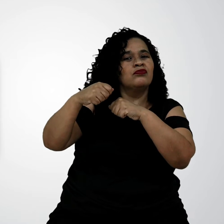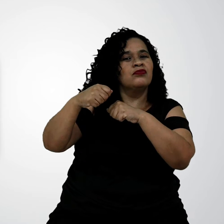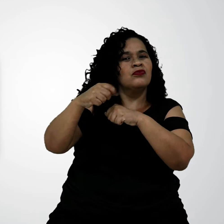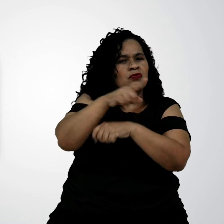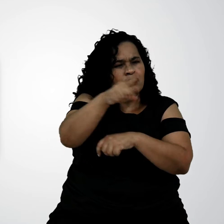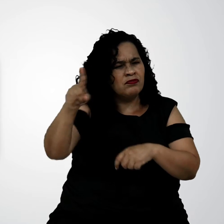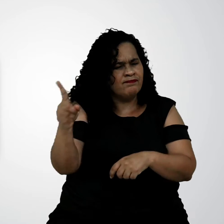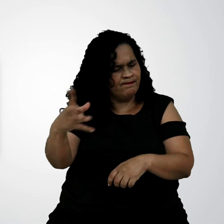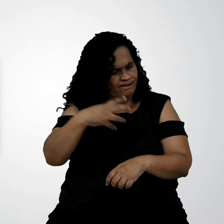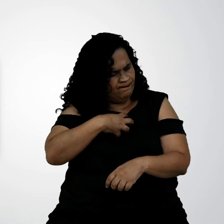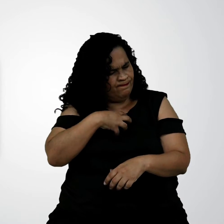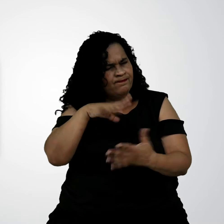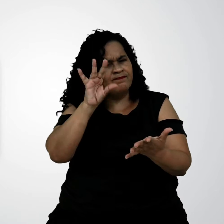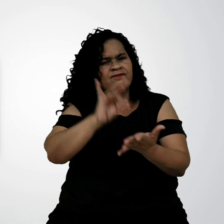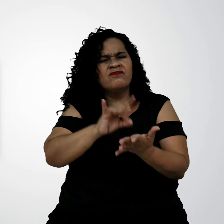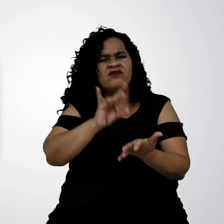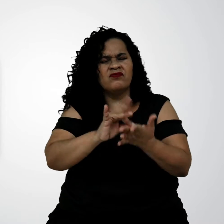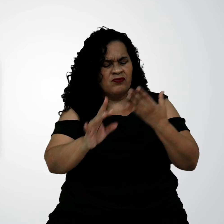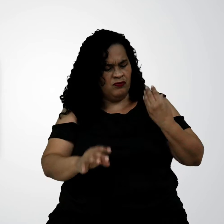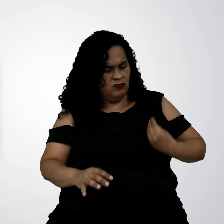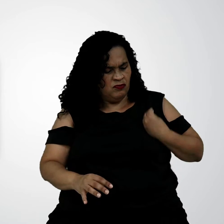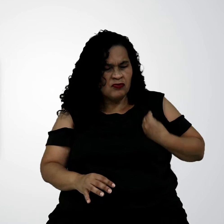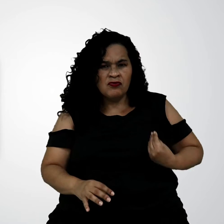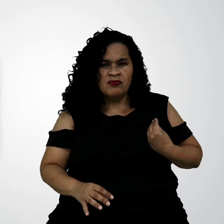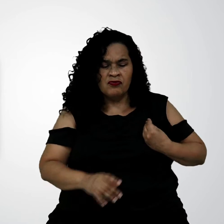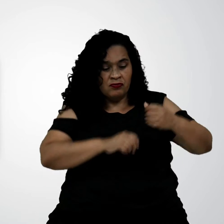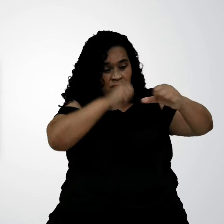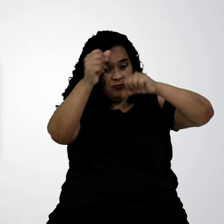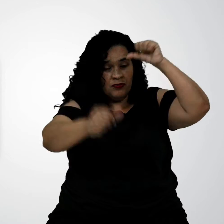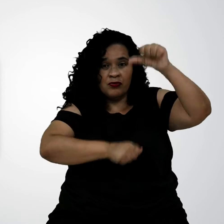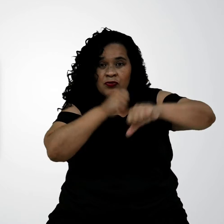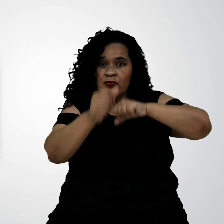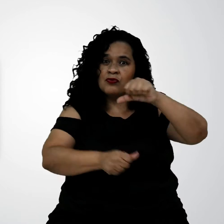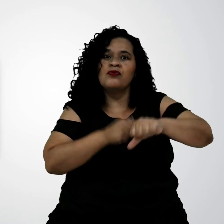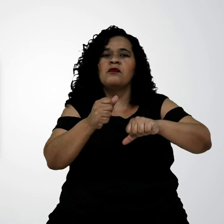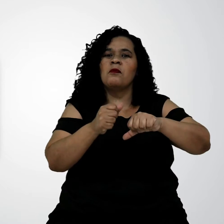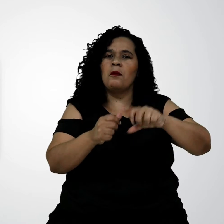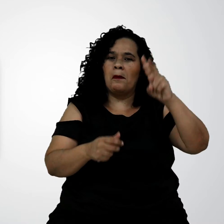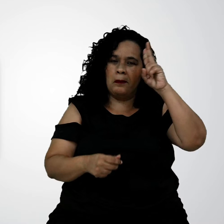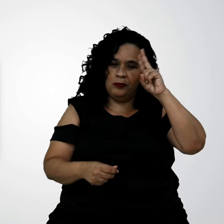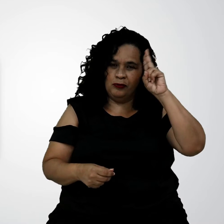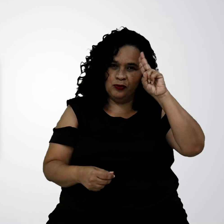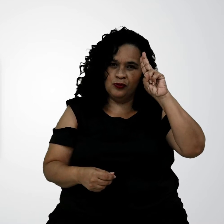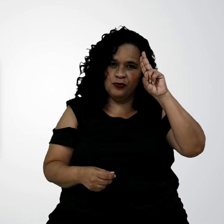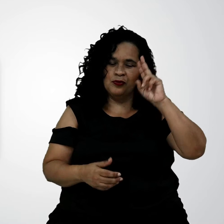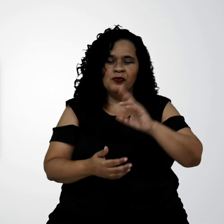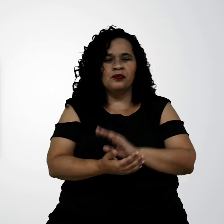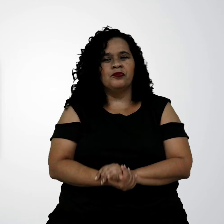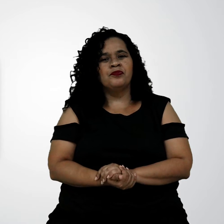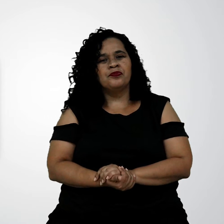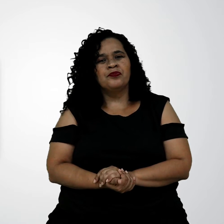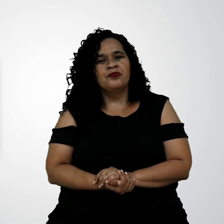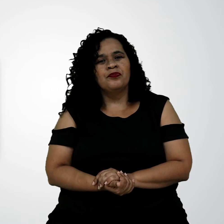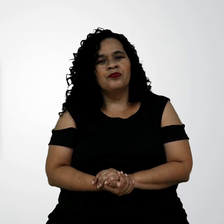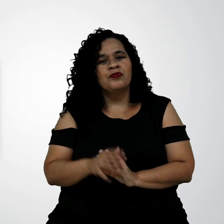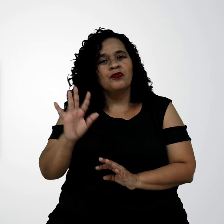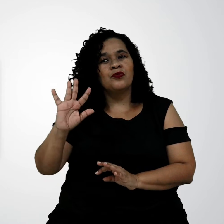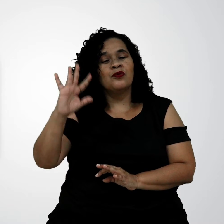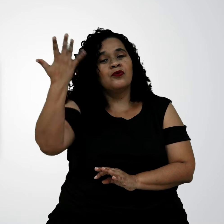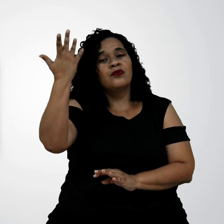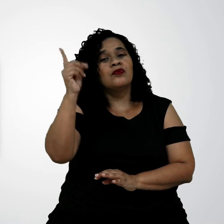mexer com a sua vida, é mudar a sua história, tá? Então, o que acontece com essa